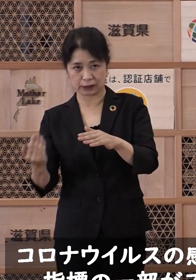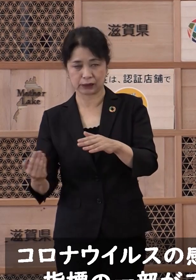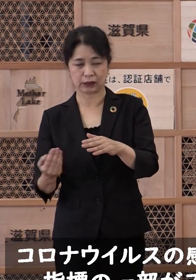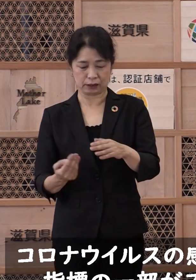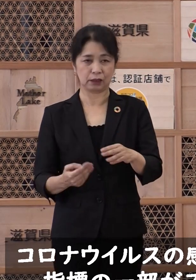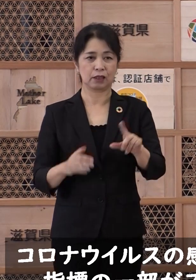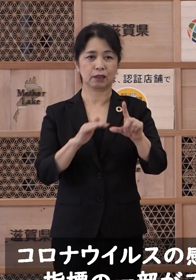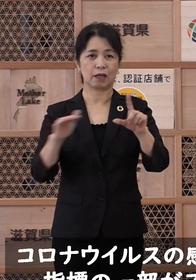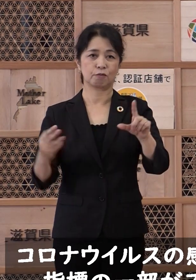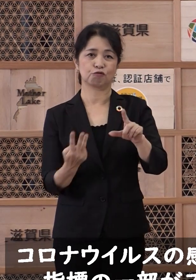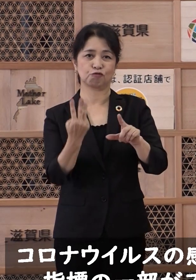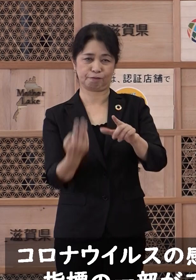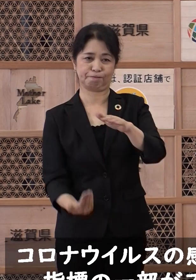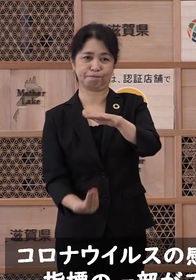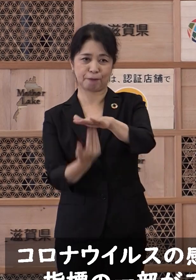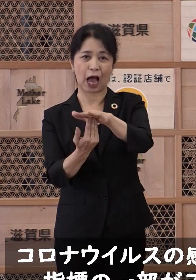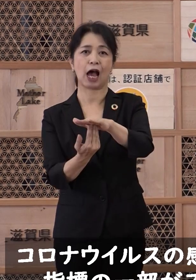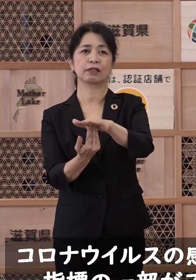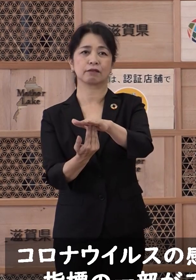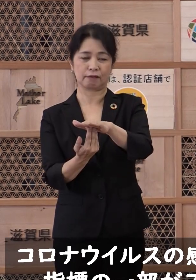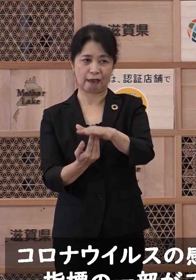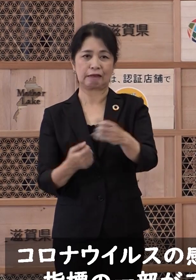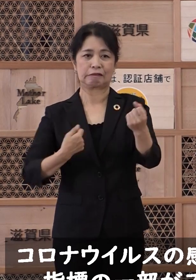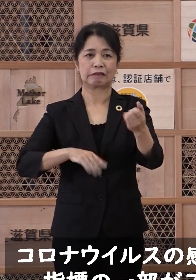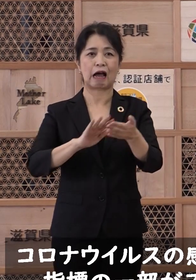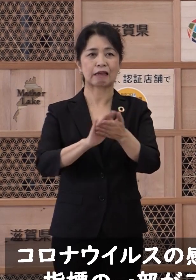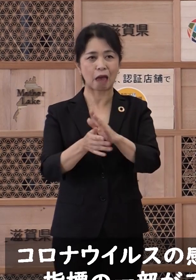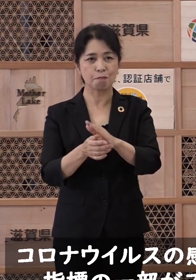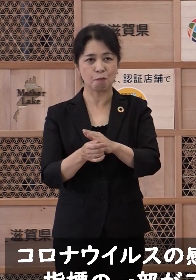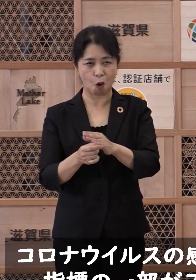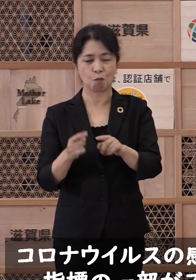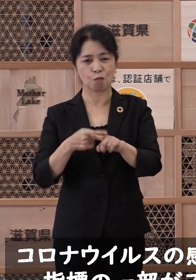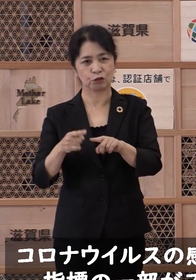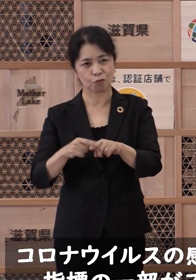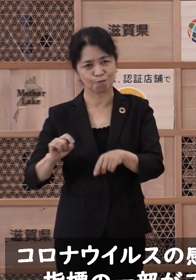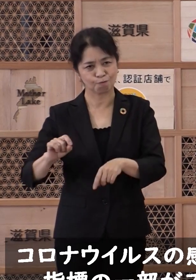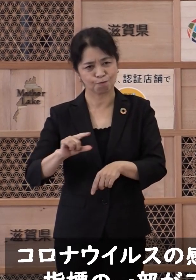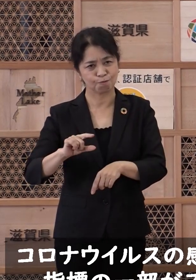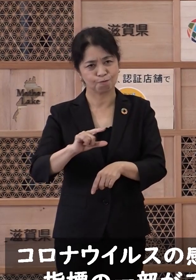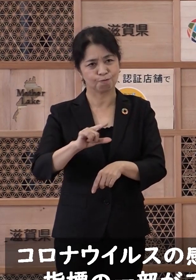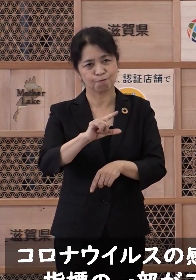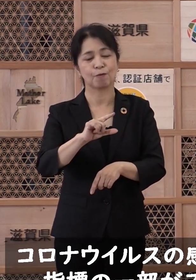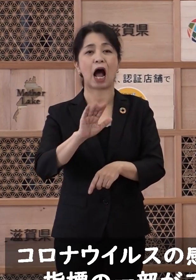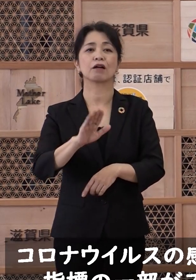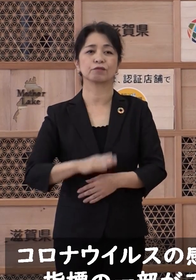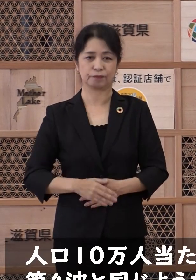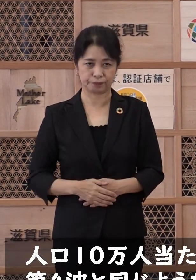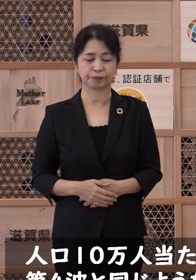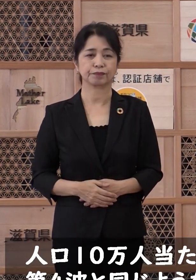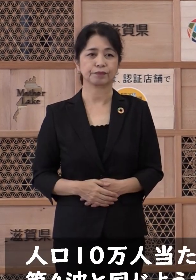など、やはり本件も増加傾向にございます。